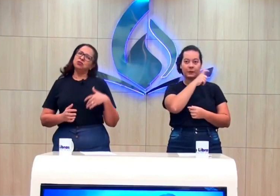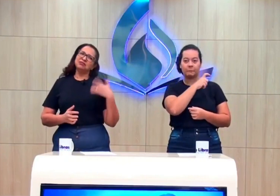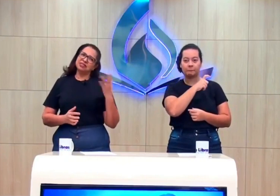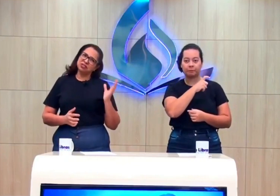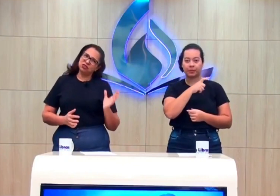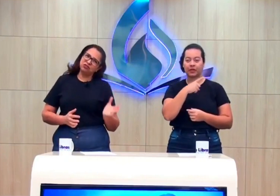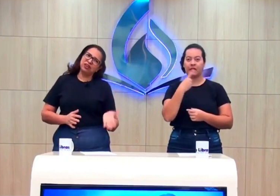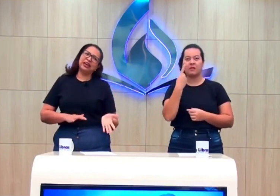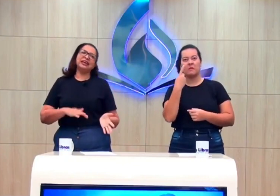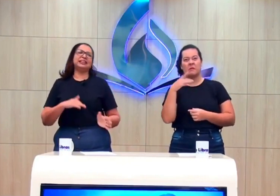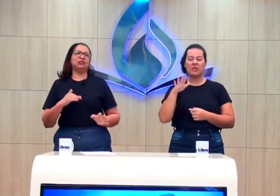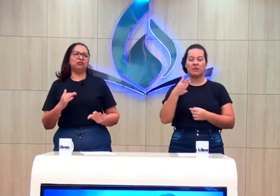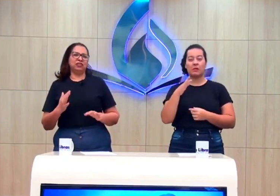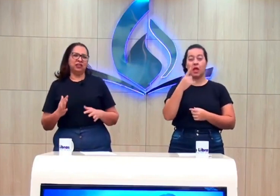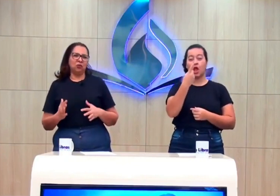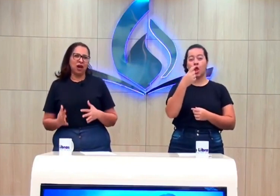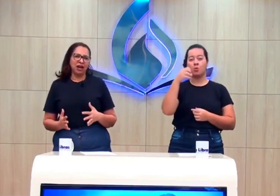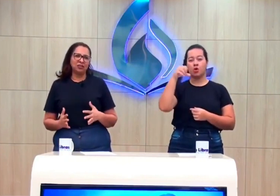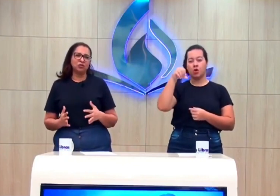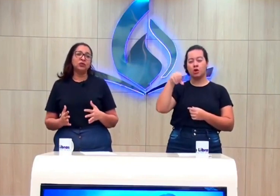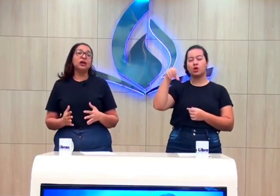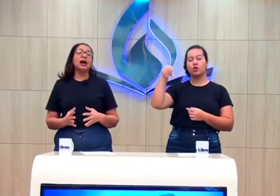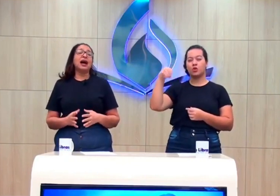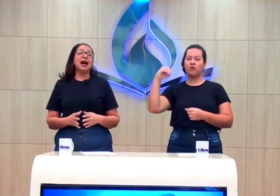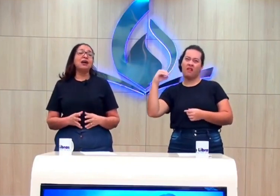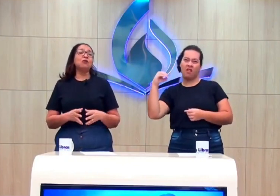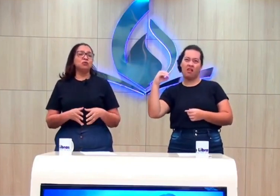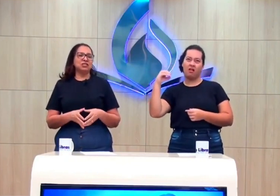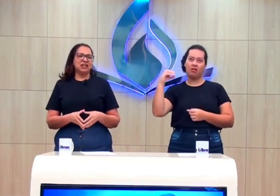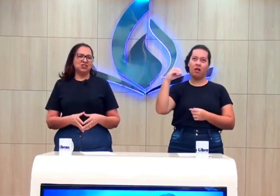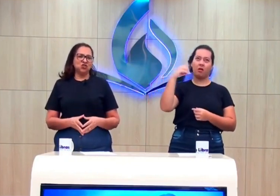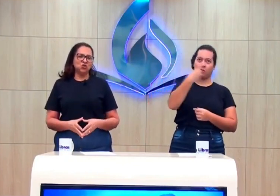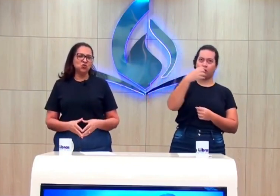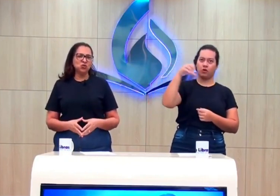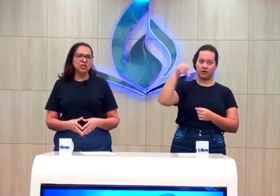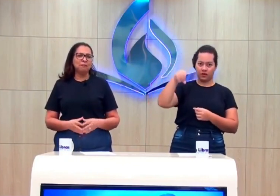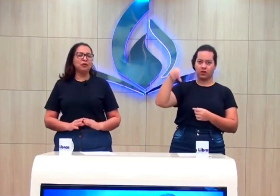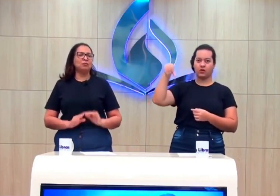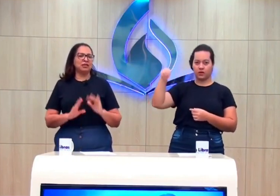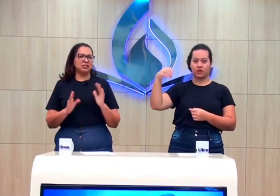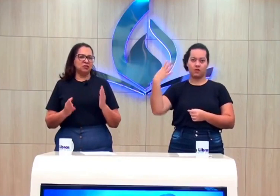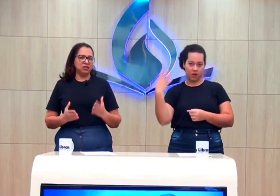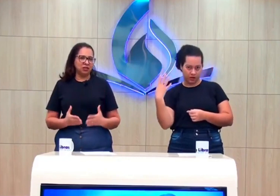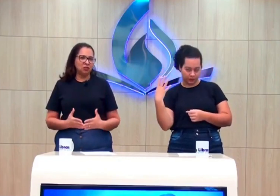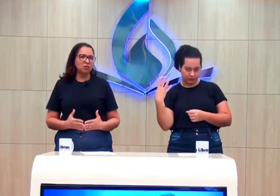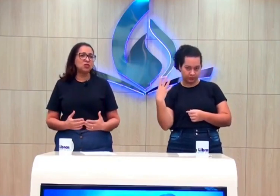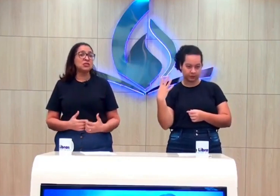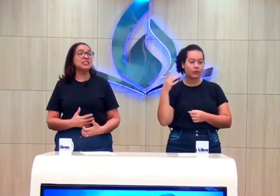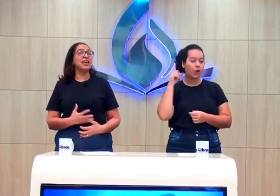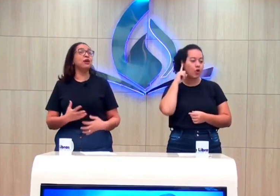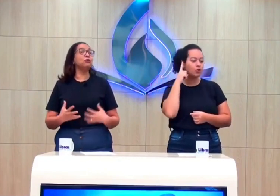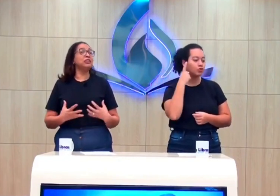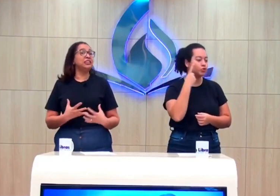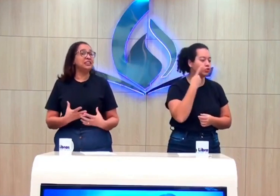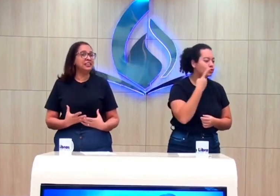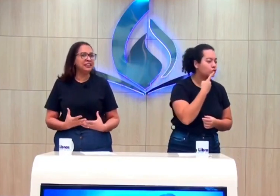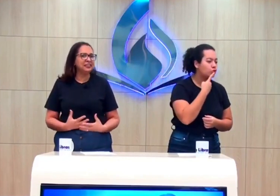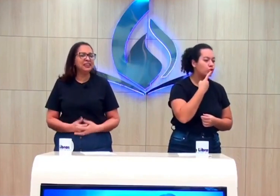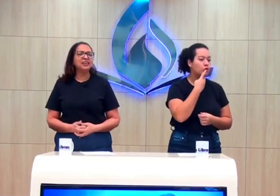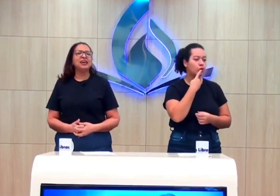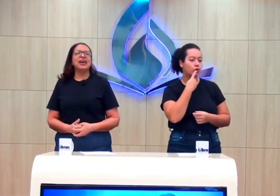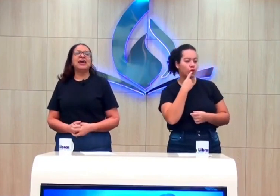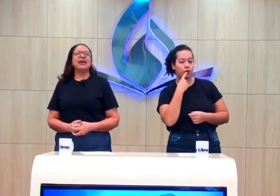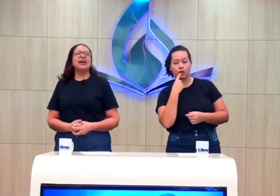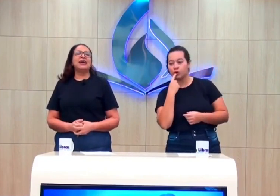1994, 1990, 94, a comunidade surda pelo Brasil inteiro começou a se